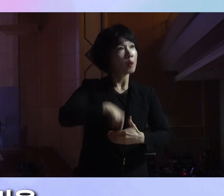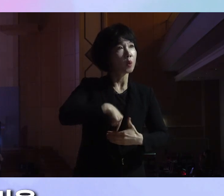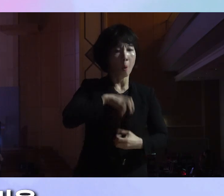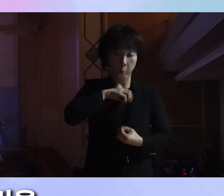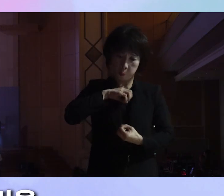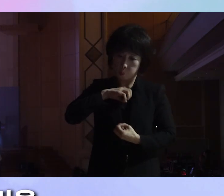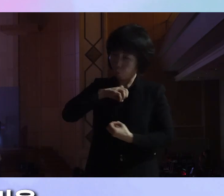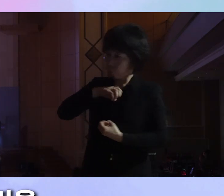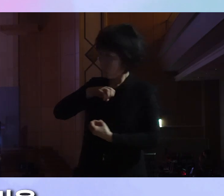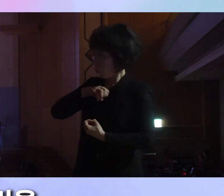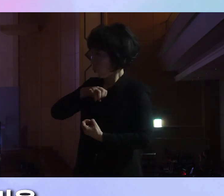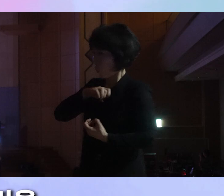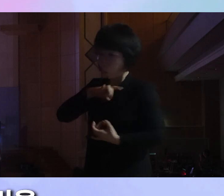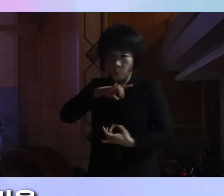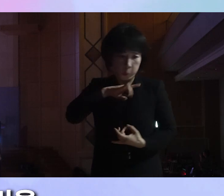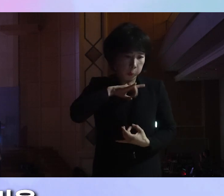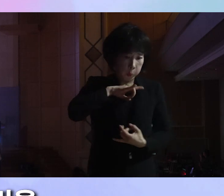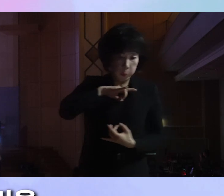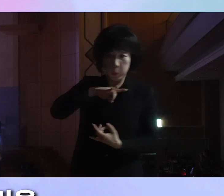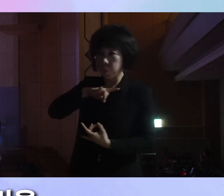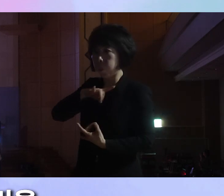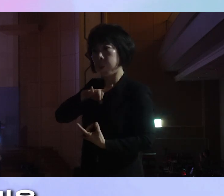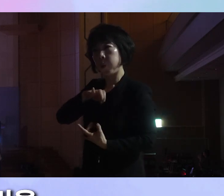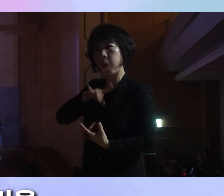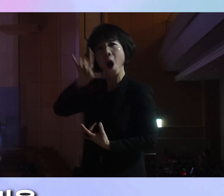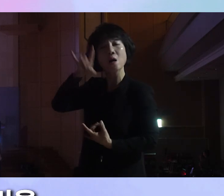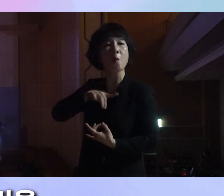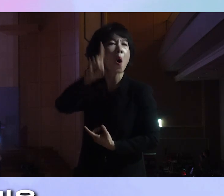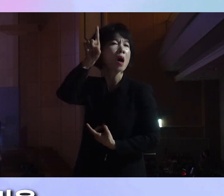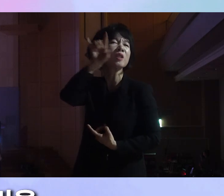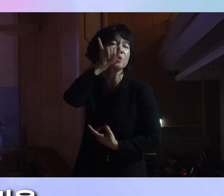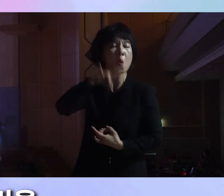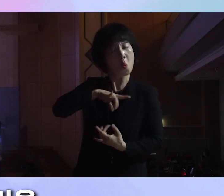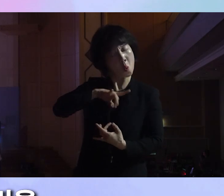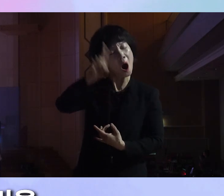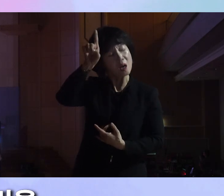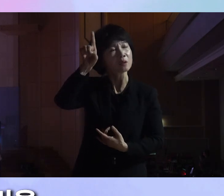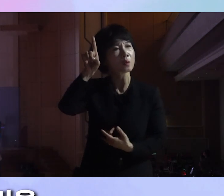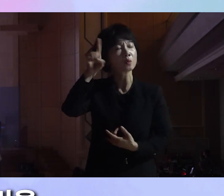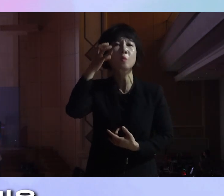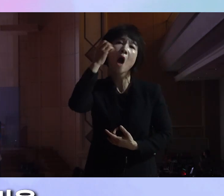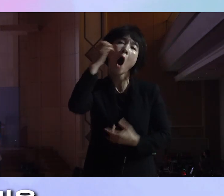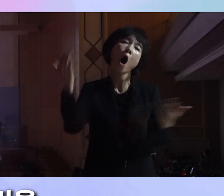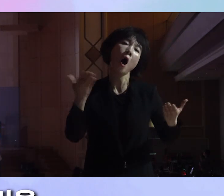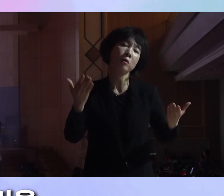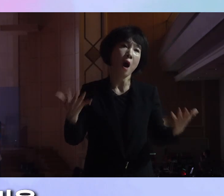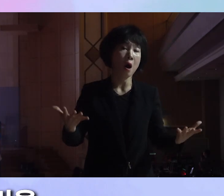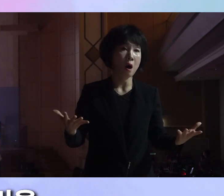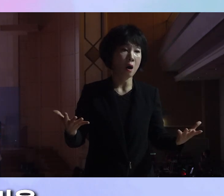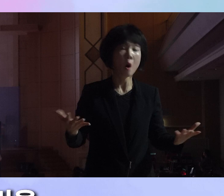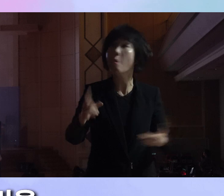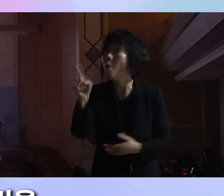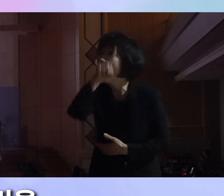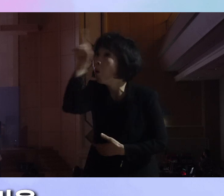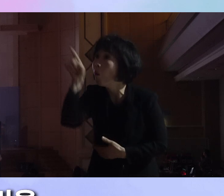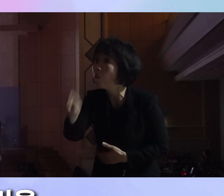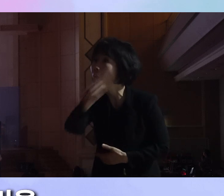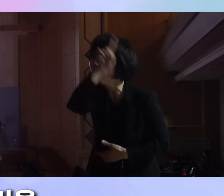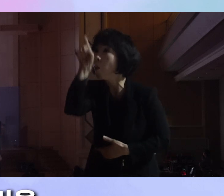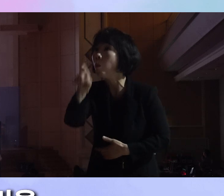않고 계속 남아있는 생각이 하나 있어. 그게 뭔지 알아? 그걸 제가